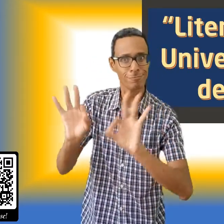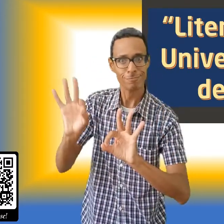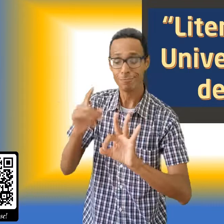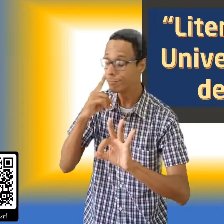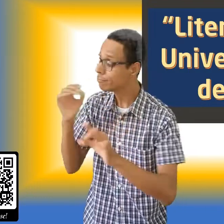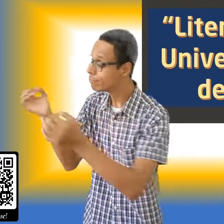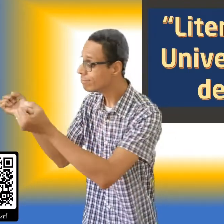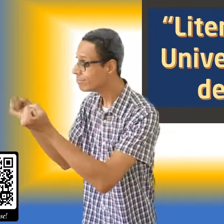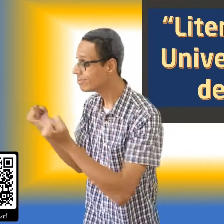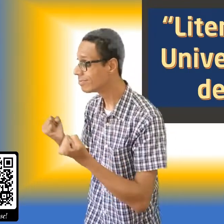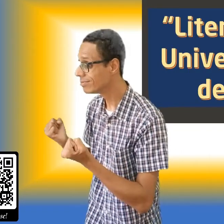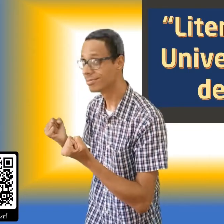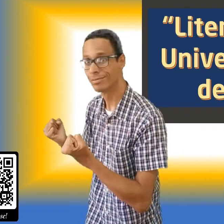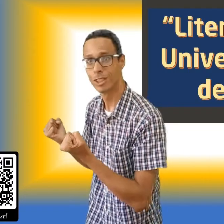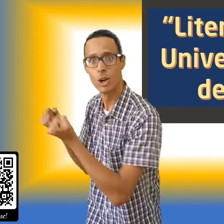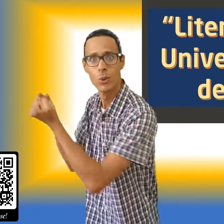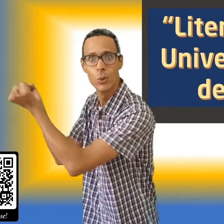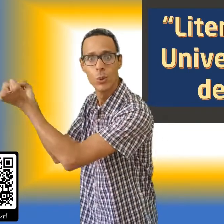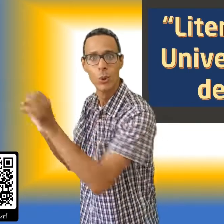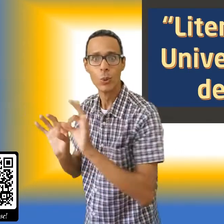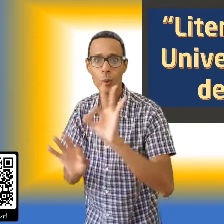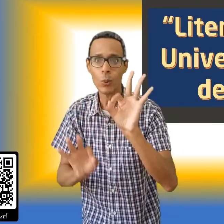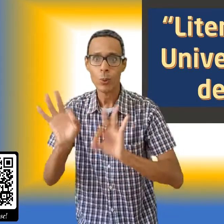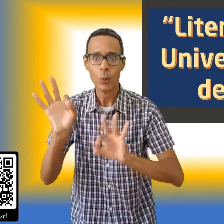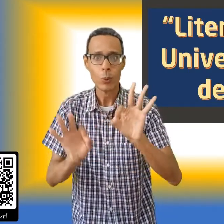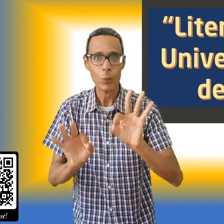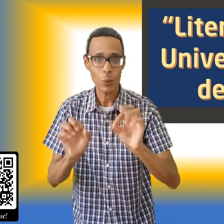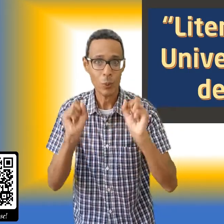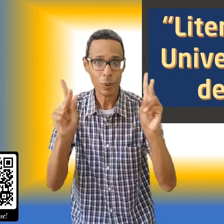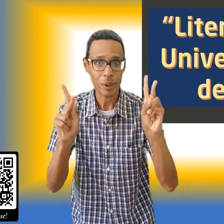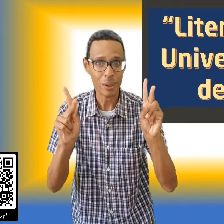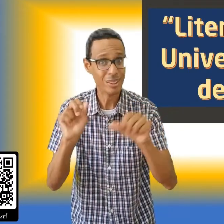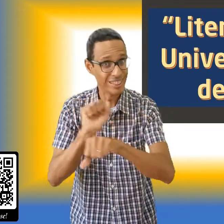de novos títulos, também em produção.